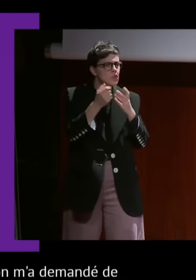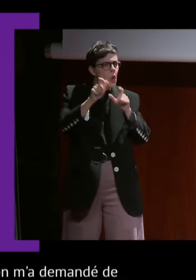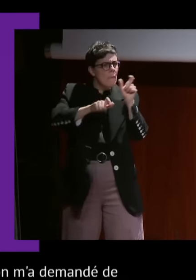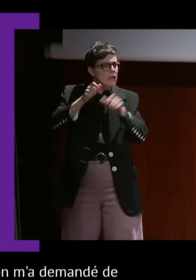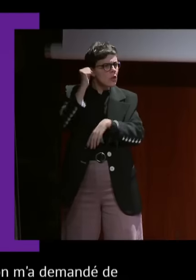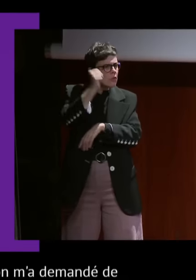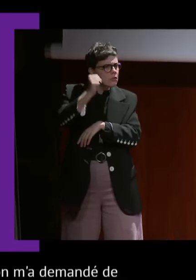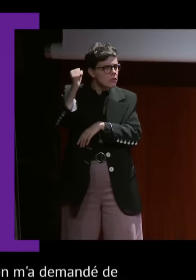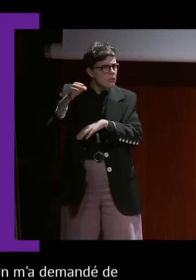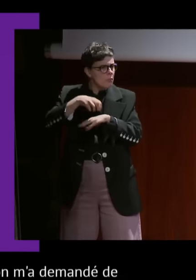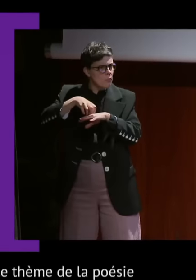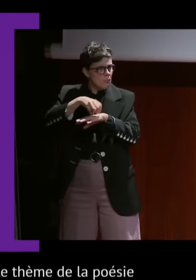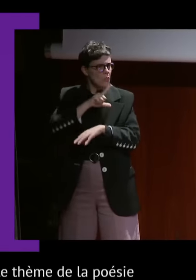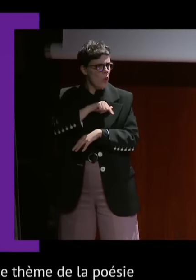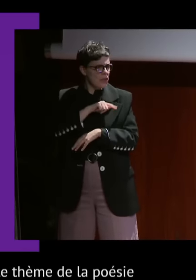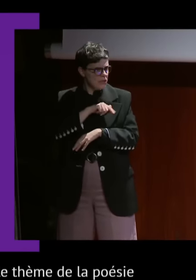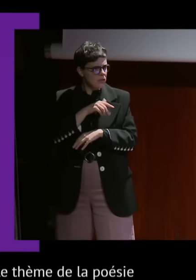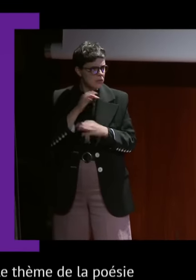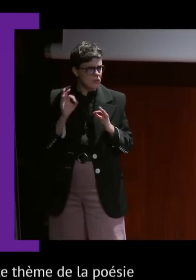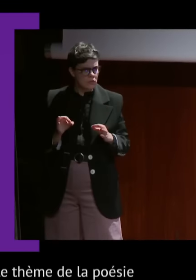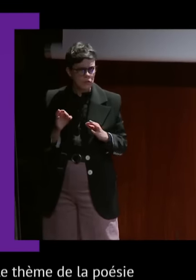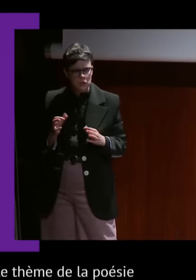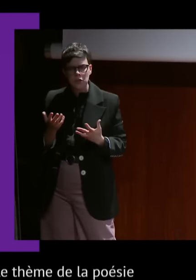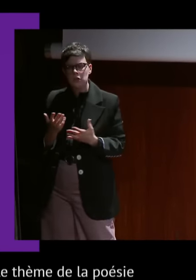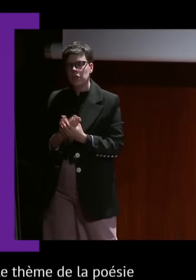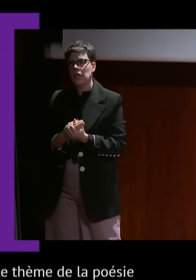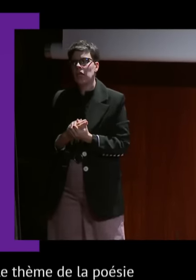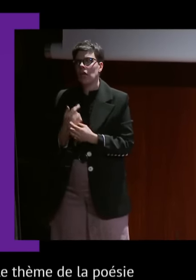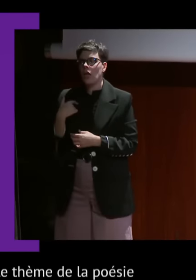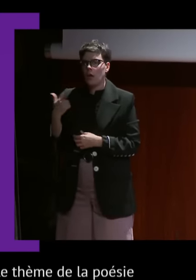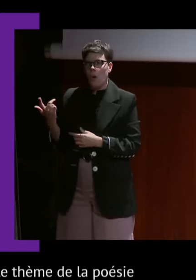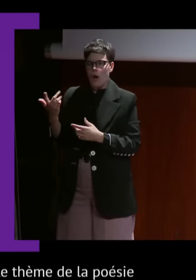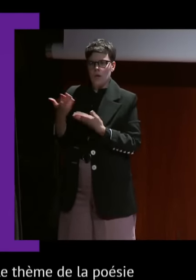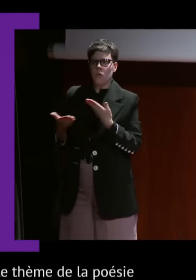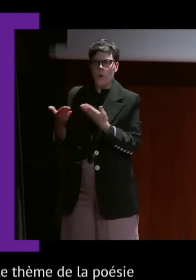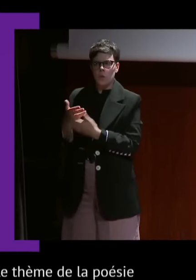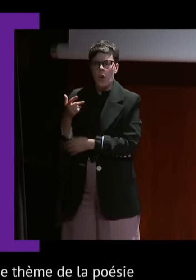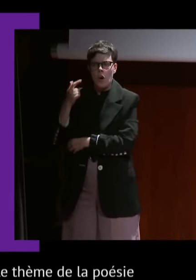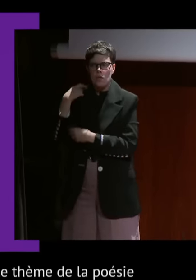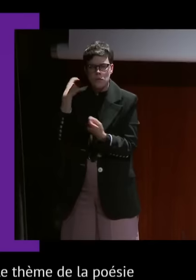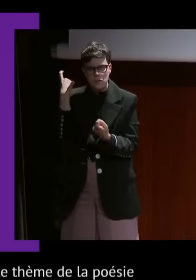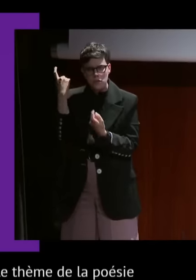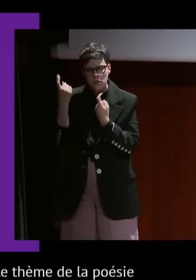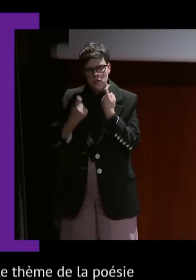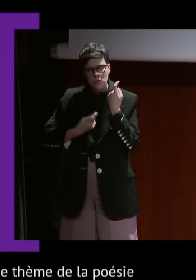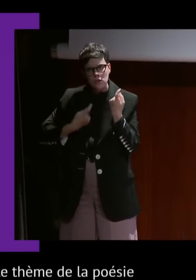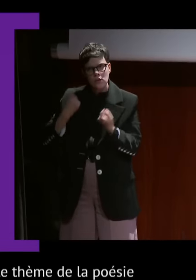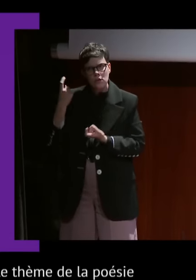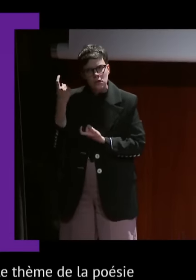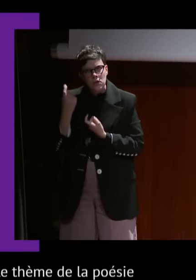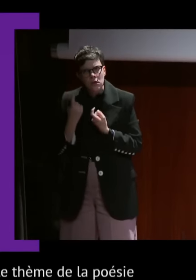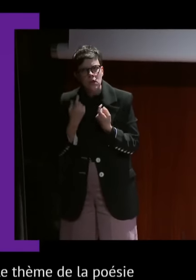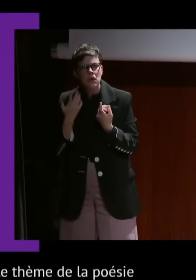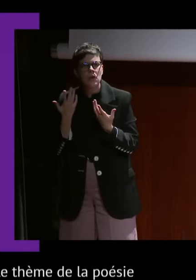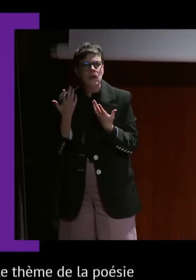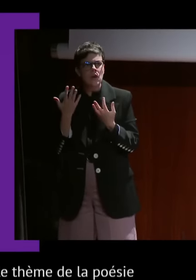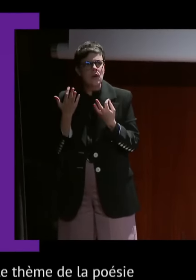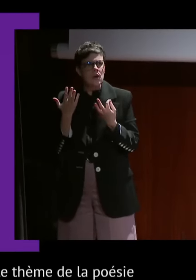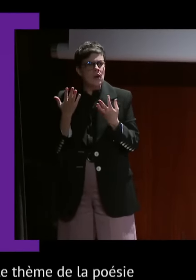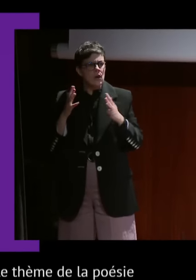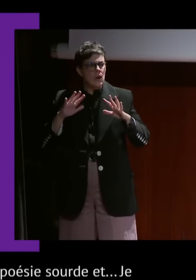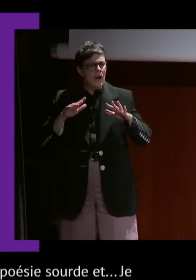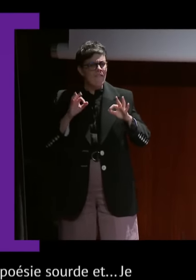je ne sais pas si vous vous souvenez de Michael Harpon qui a tué ses collègues à la préfecture de police. Donc, j'ai réfléchi à